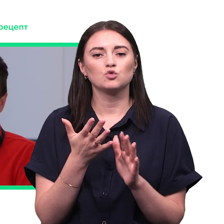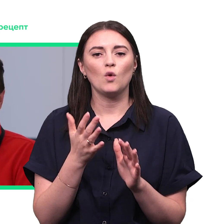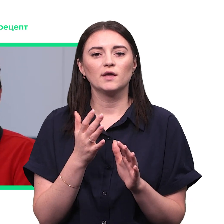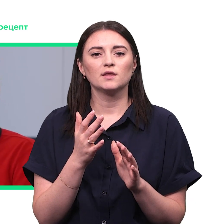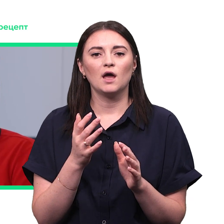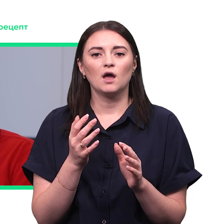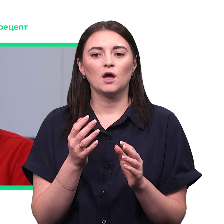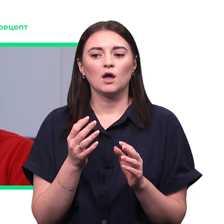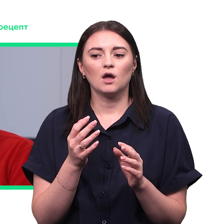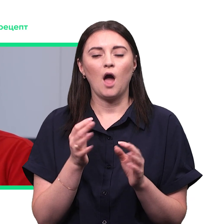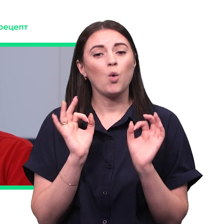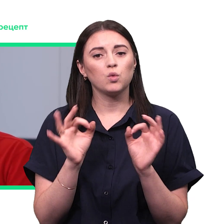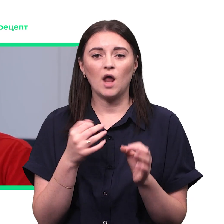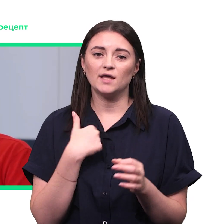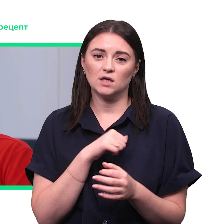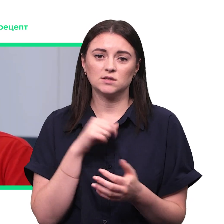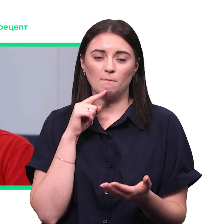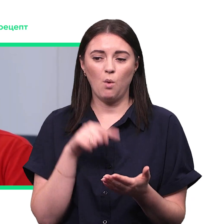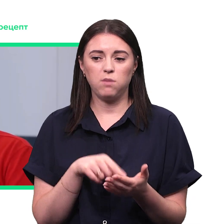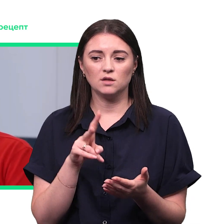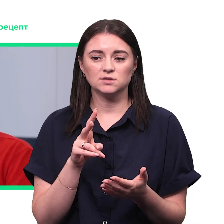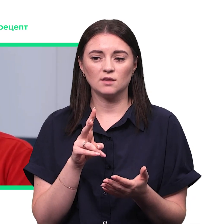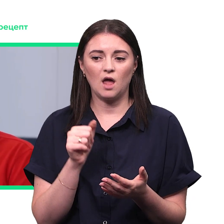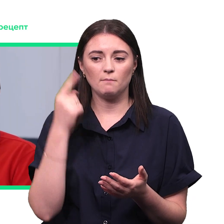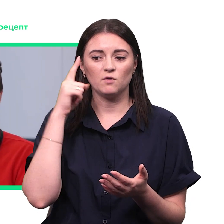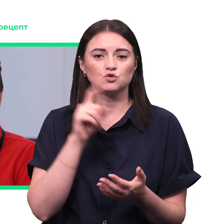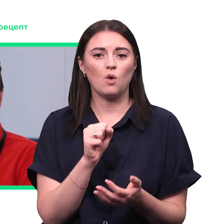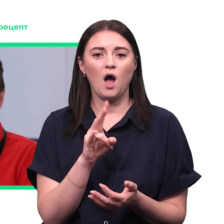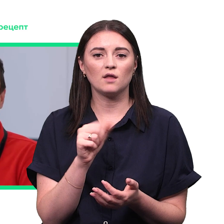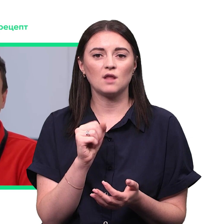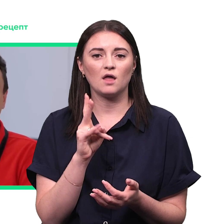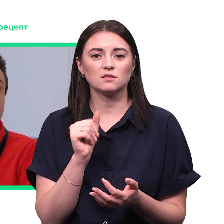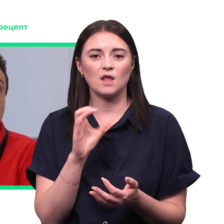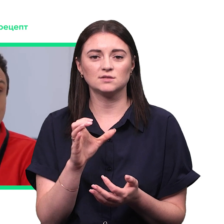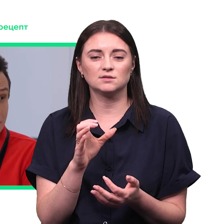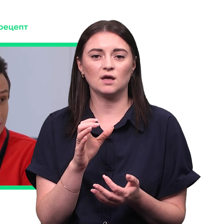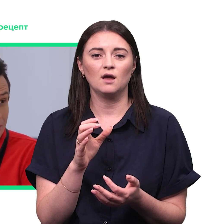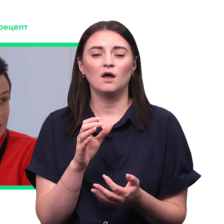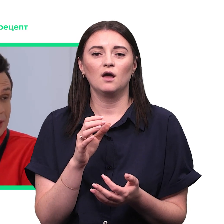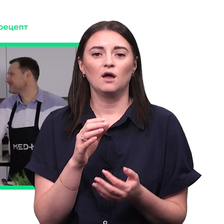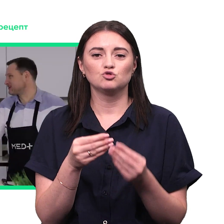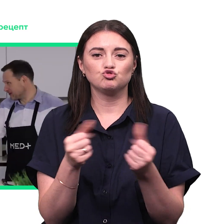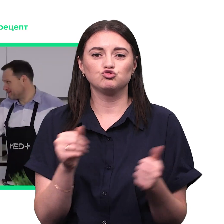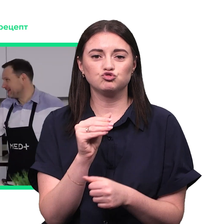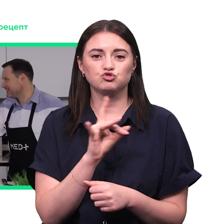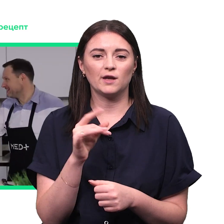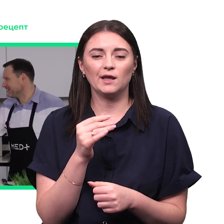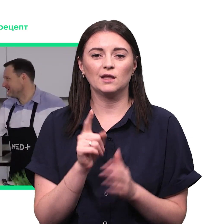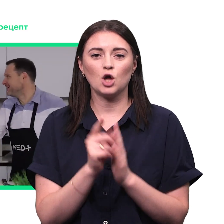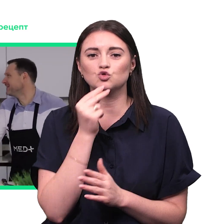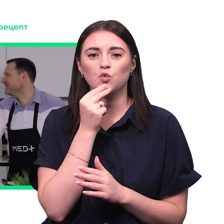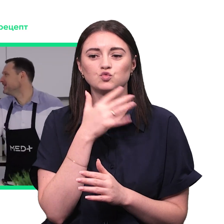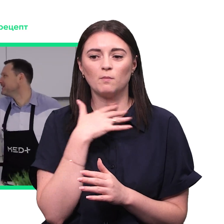пожалуйста, аккуратно. Я сам попался как-то на миф о том, что ананасы сжигают жир. И начал их кушать много. Да. Вот тоннами. Что-то,